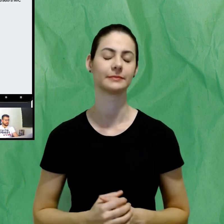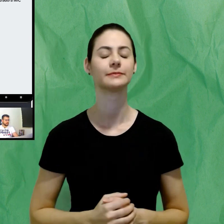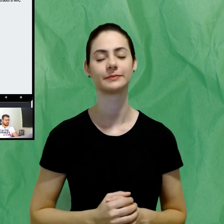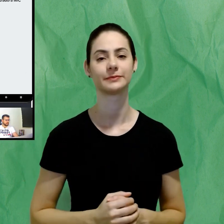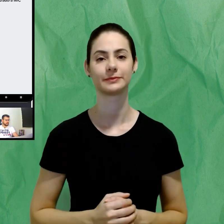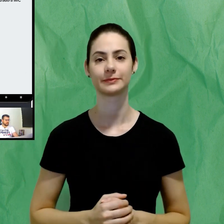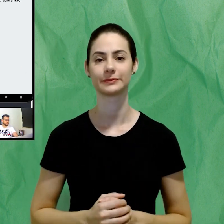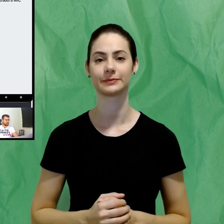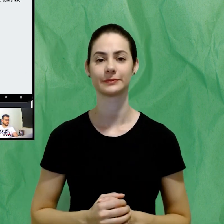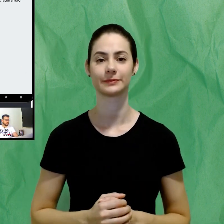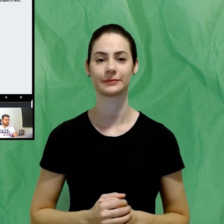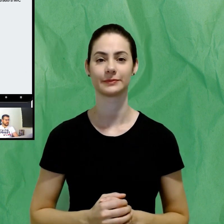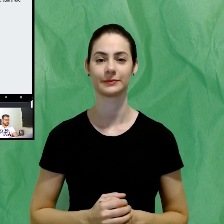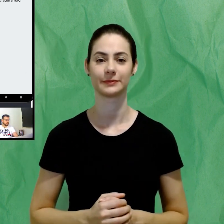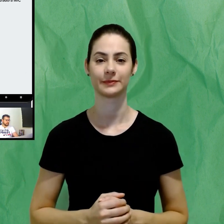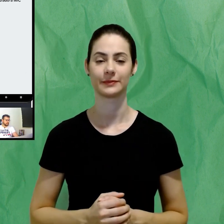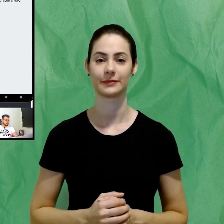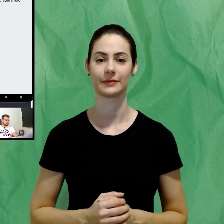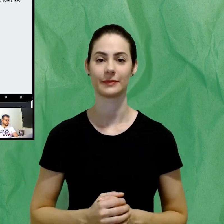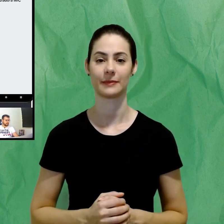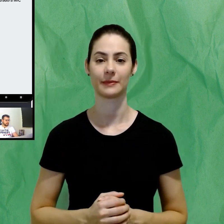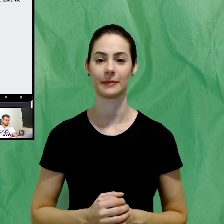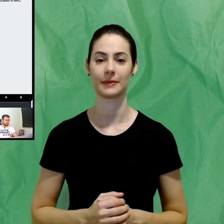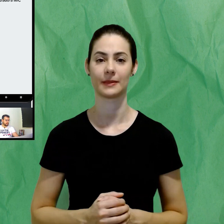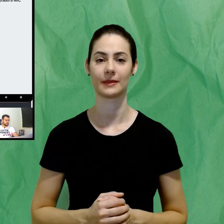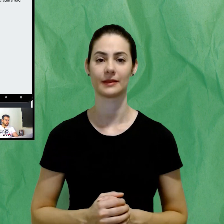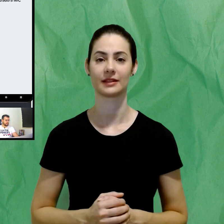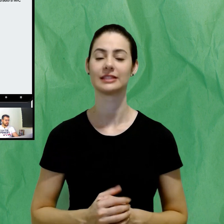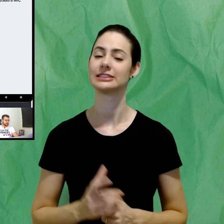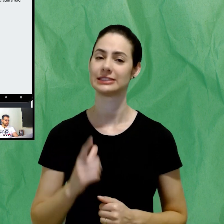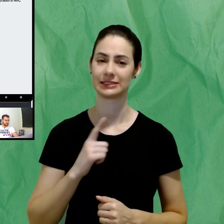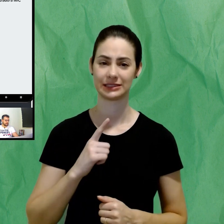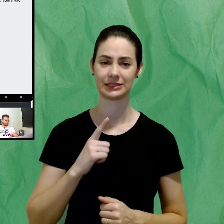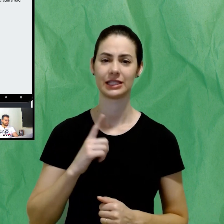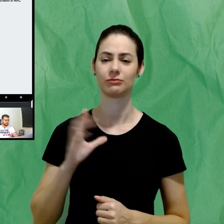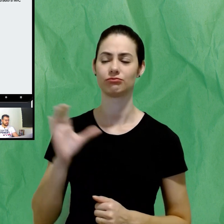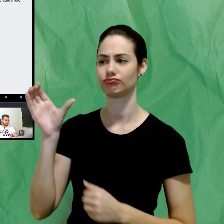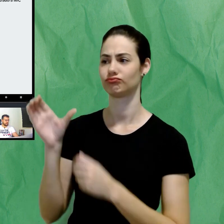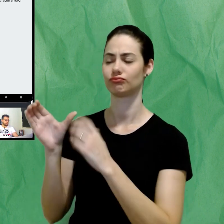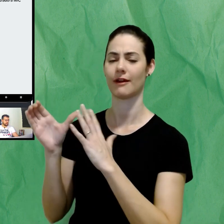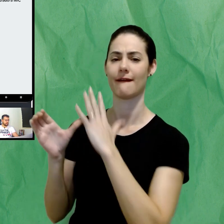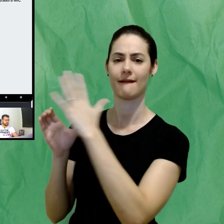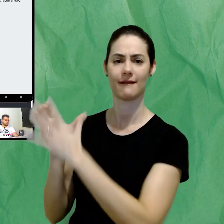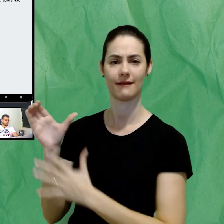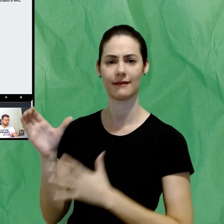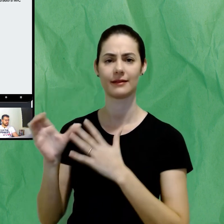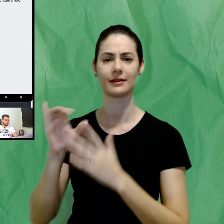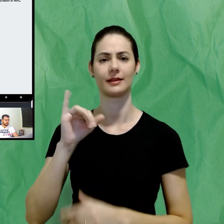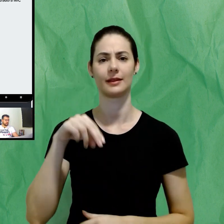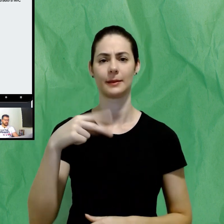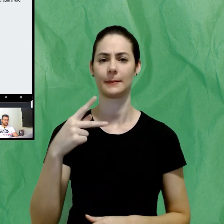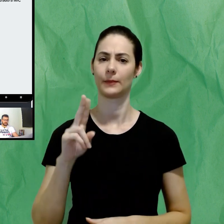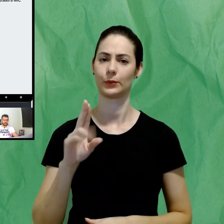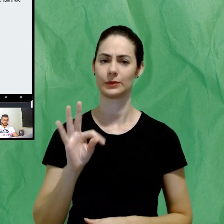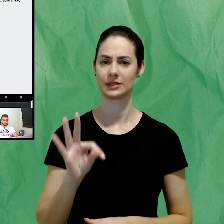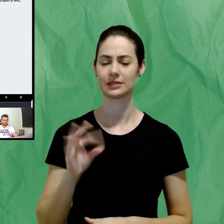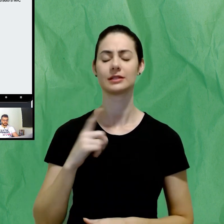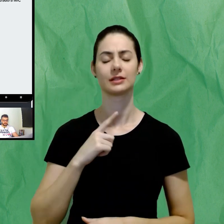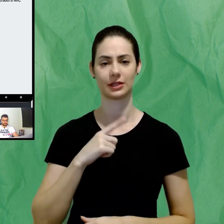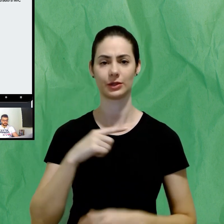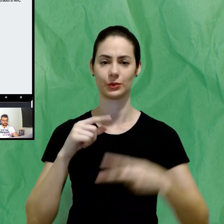Bom, então aqui a gente tem aqui toda essa área aqui de inputs e duas views dentro